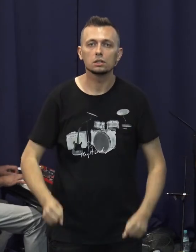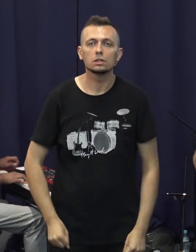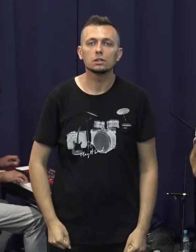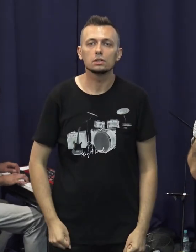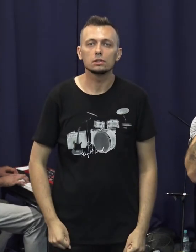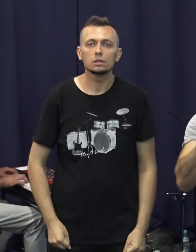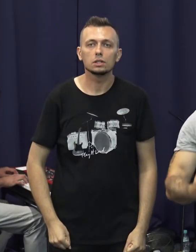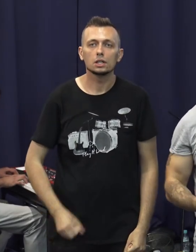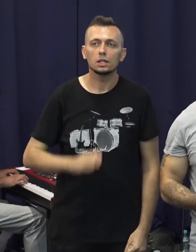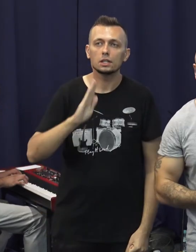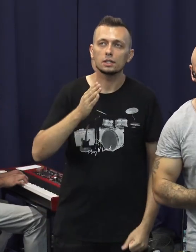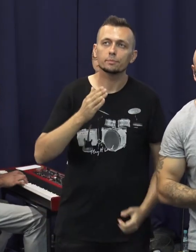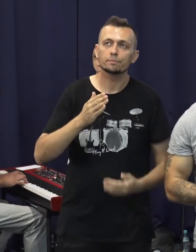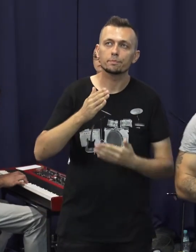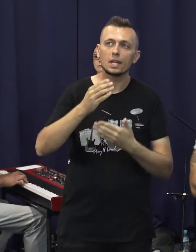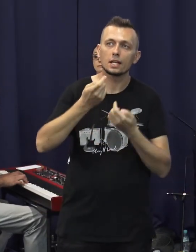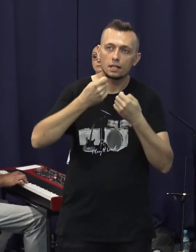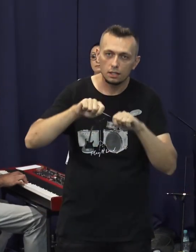i zaniemówił.